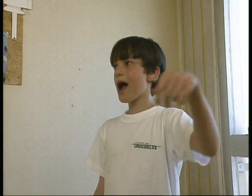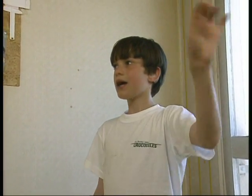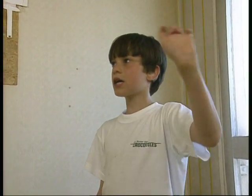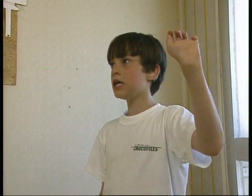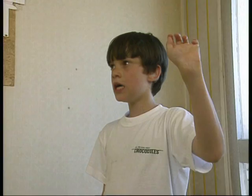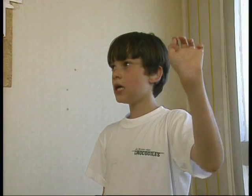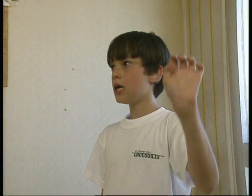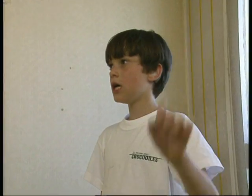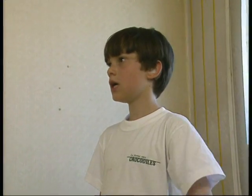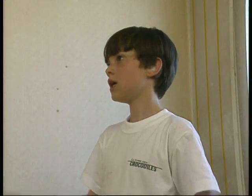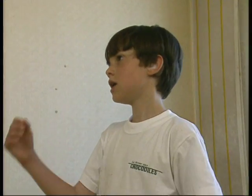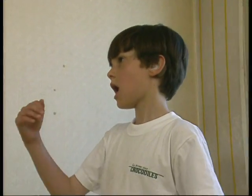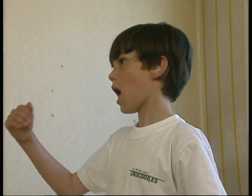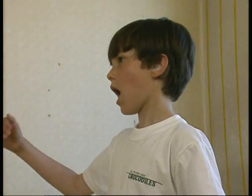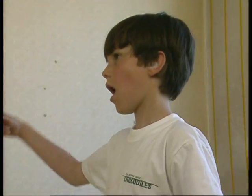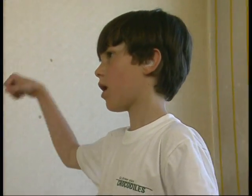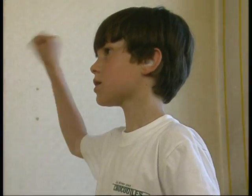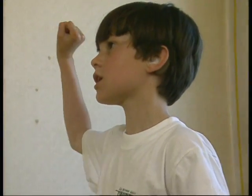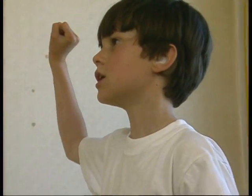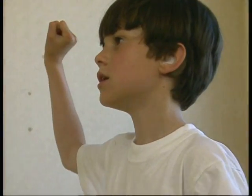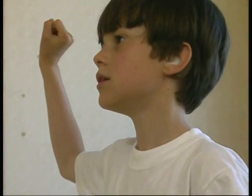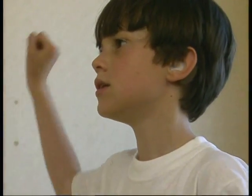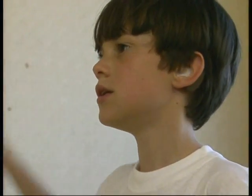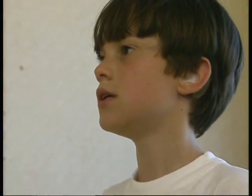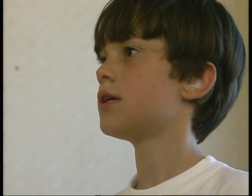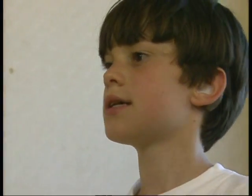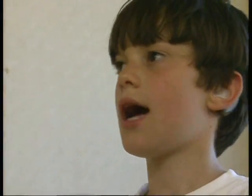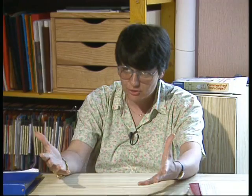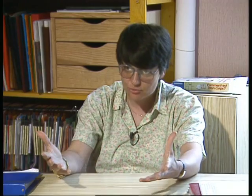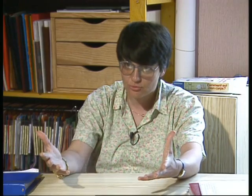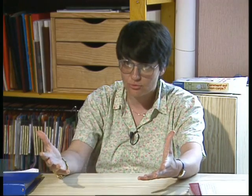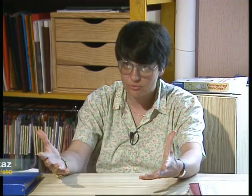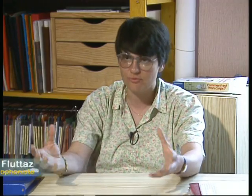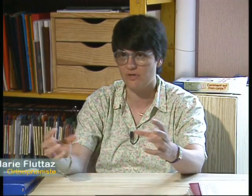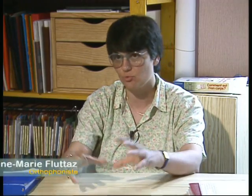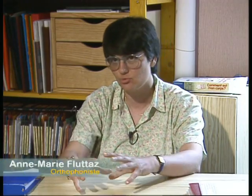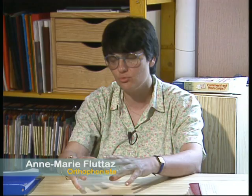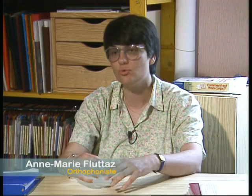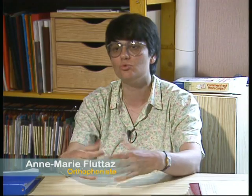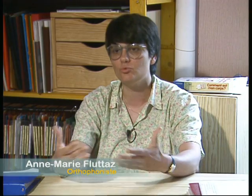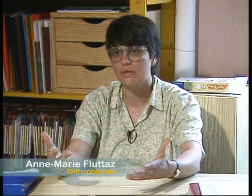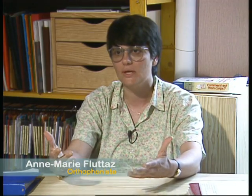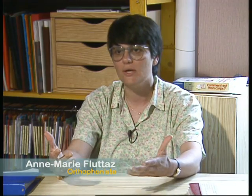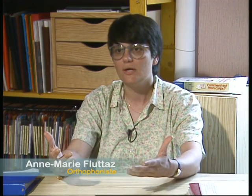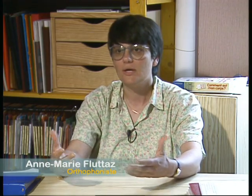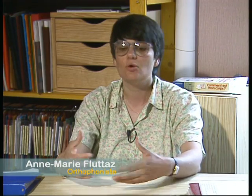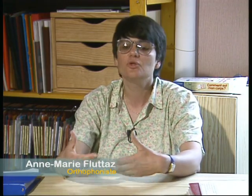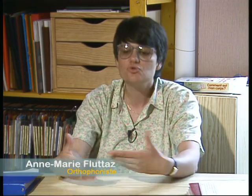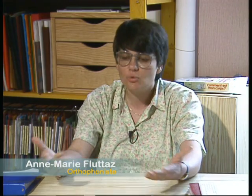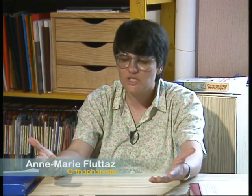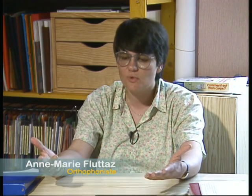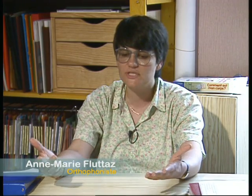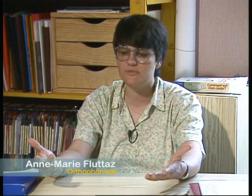qui reviennent, qui sont des critères de tension-relâchement, des critères d'ouverture, de fermeture, de durée. Hein,